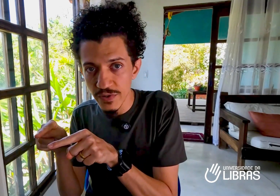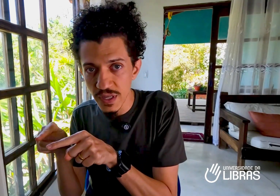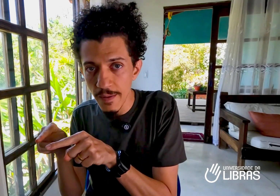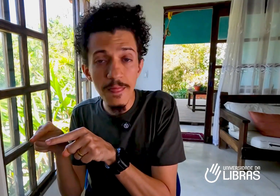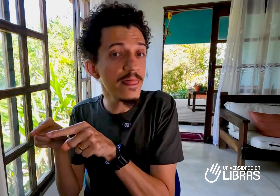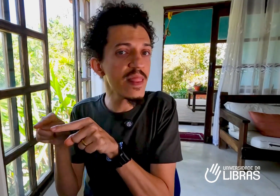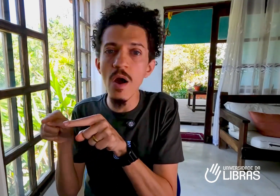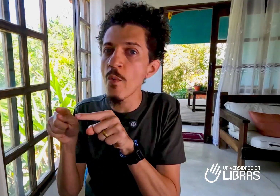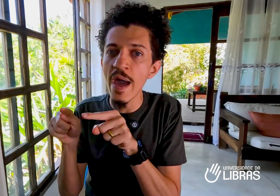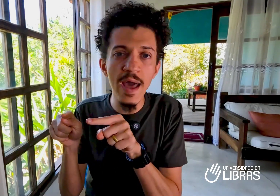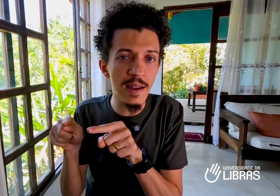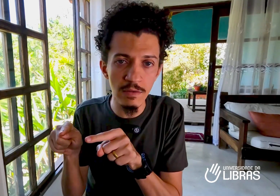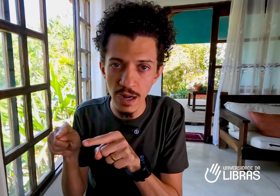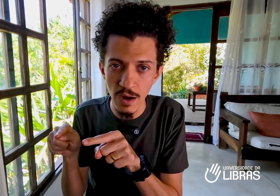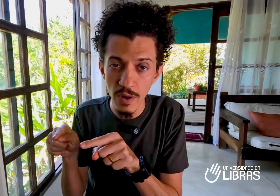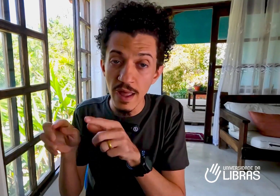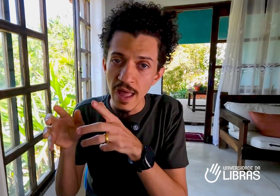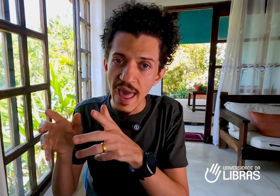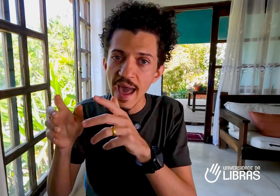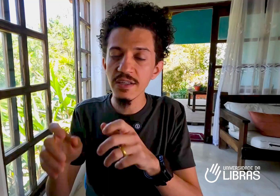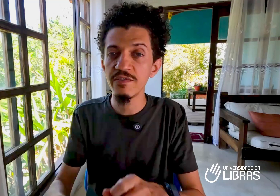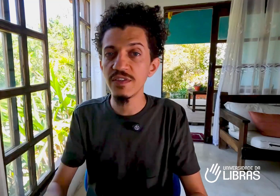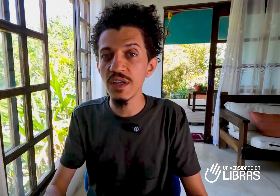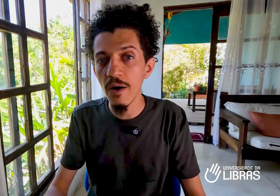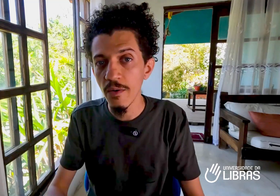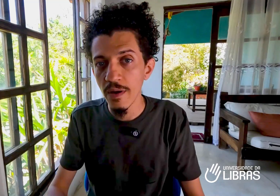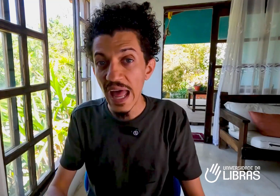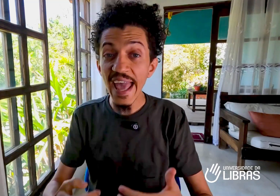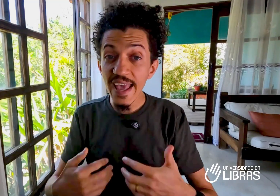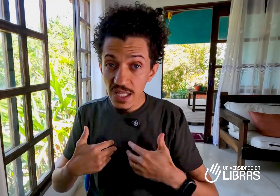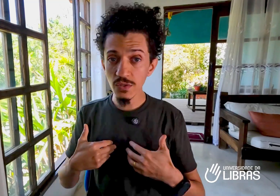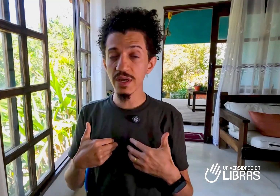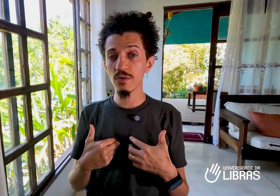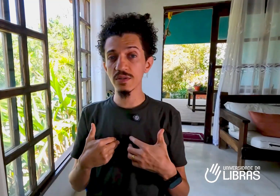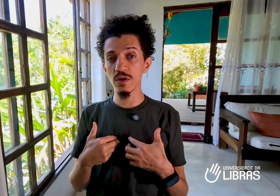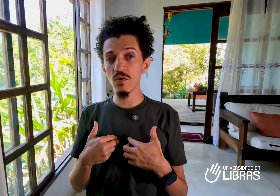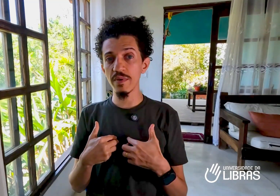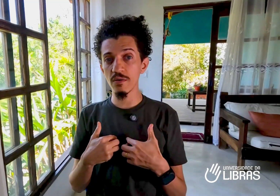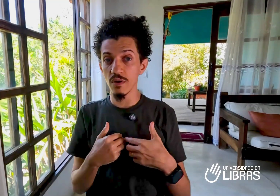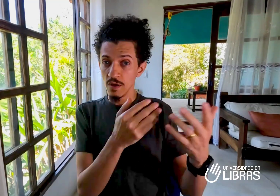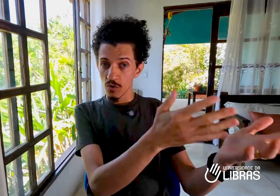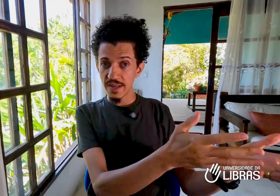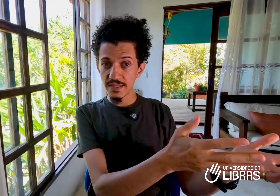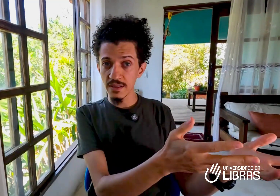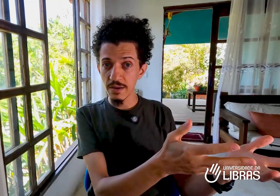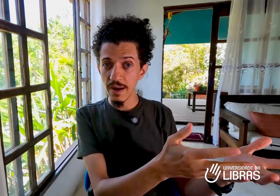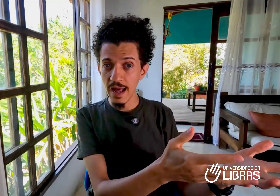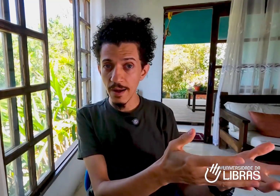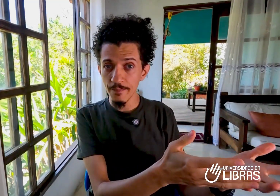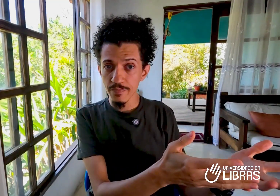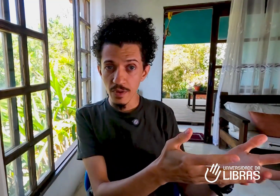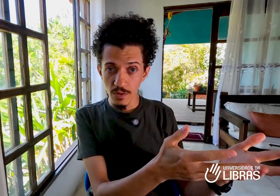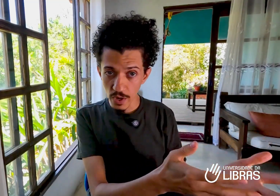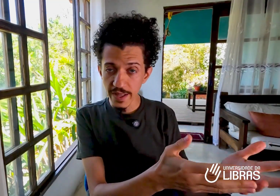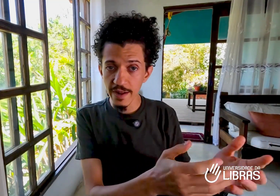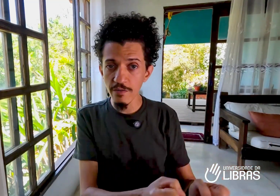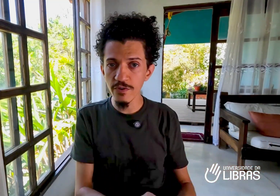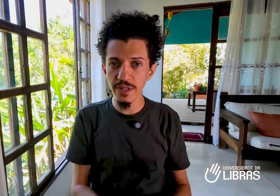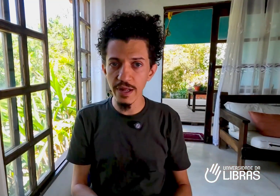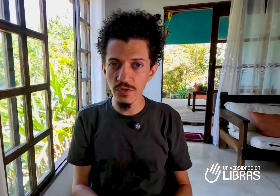fazer não é natural, é artificial. É isso que aconteceu comigo. Comecei a trabalhar coordenando funcionários